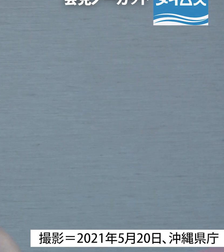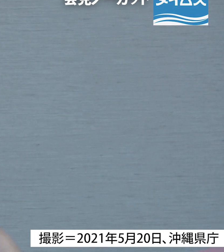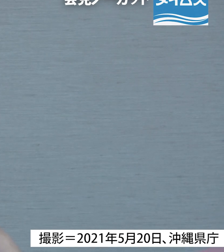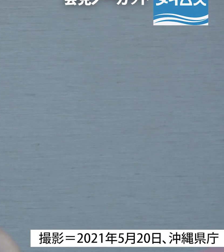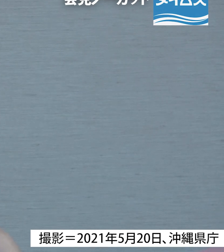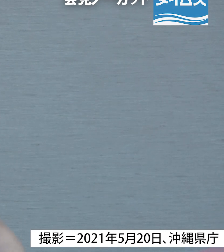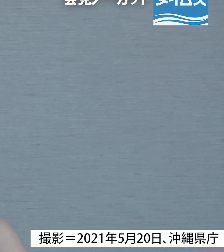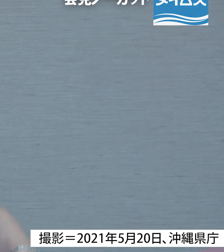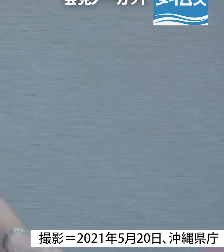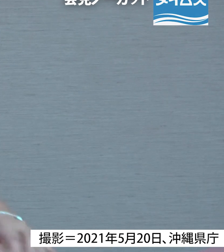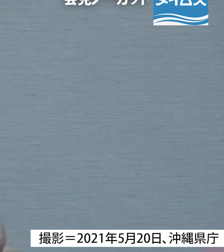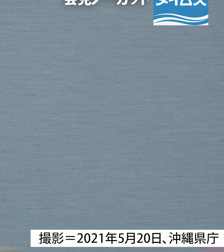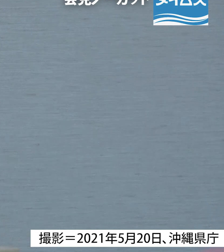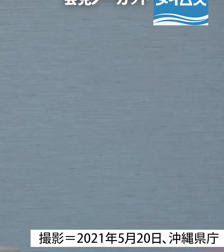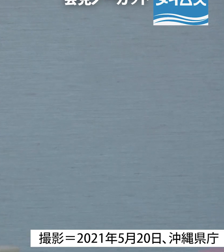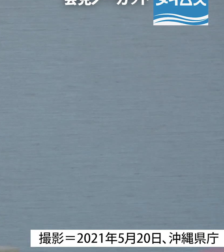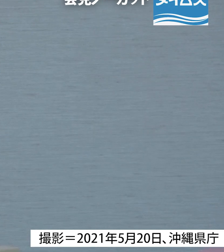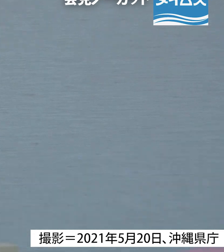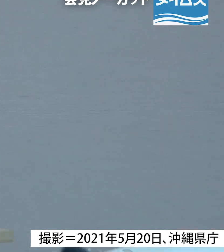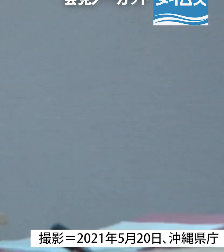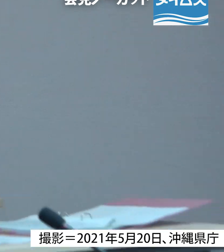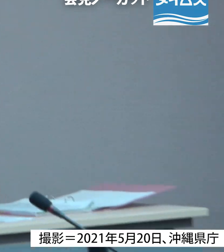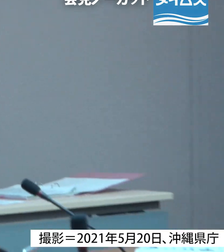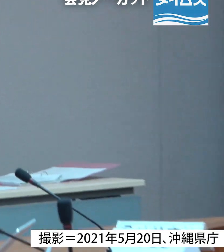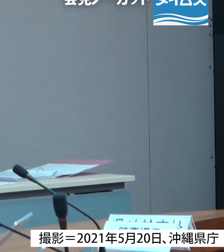ふうに考えております。